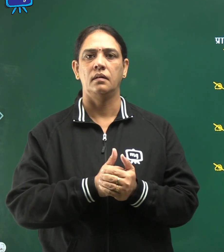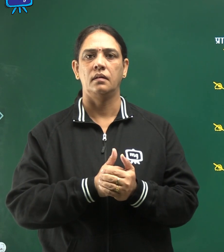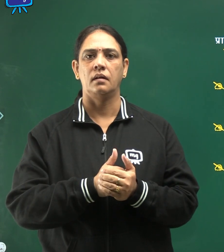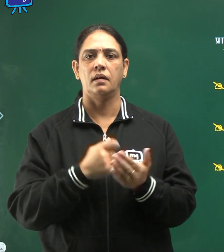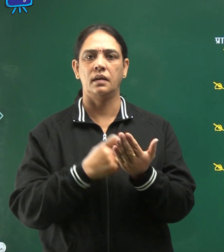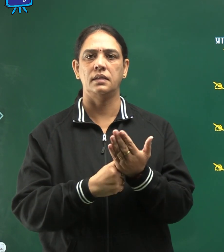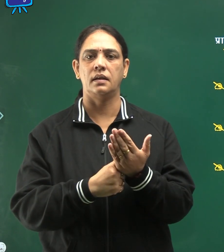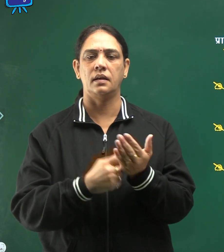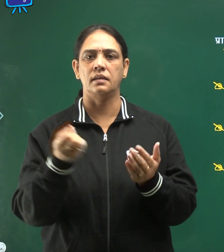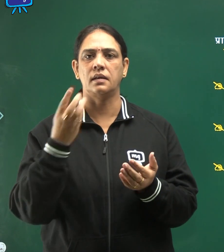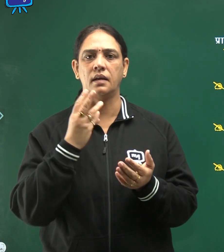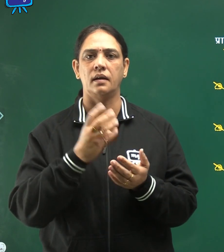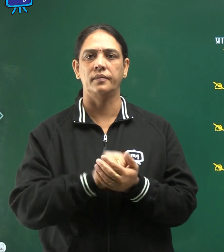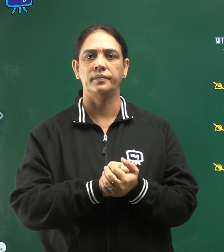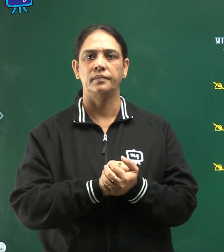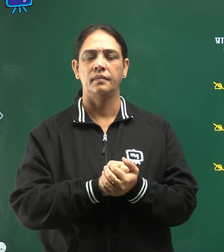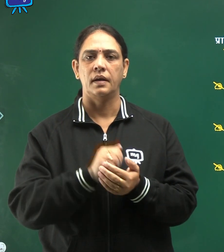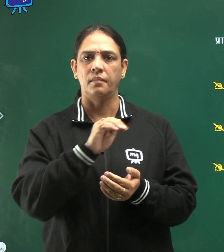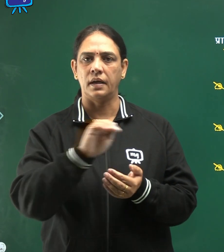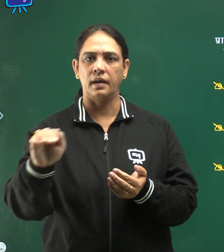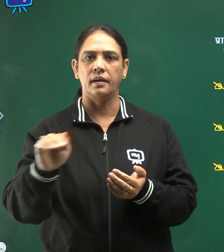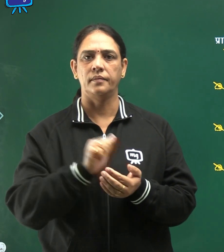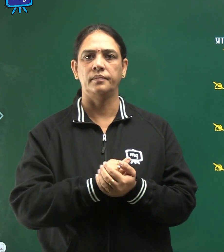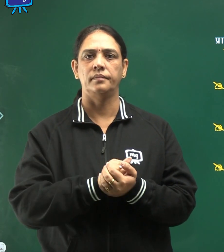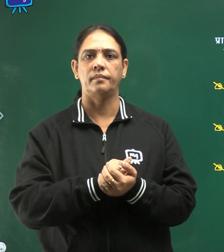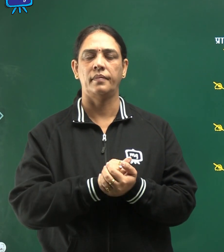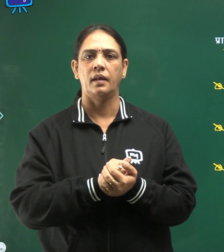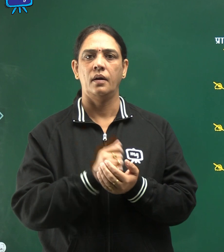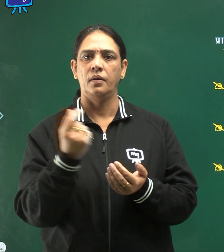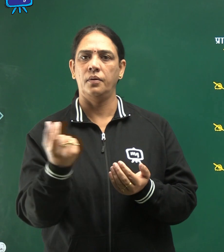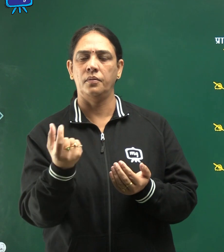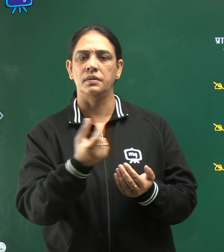परिणामों की संख्या बटे प्रयोग के